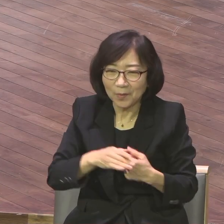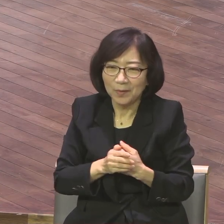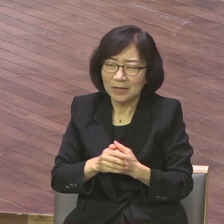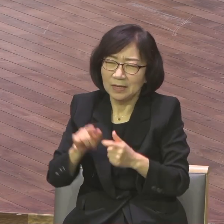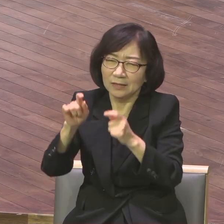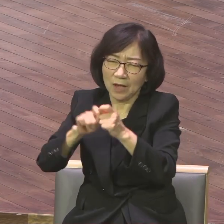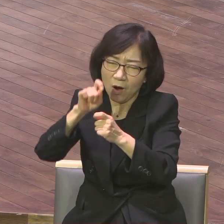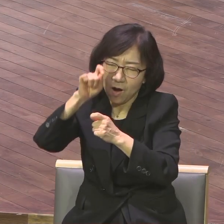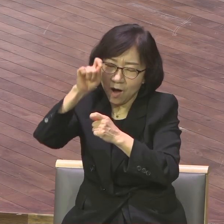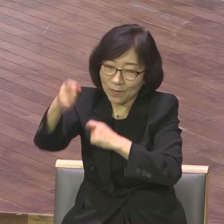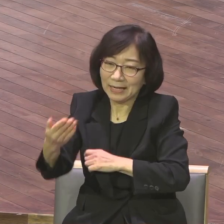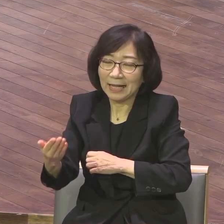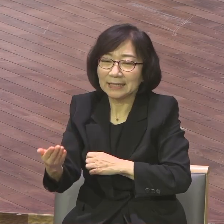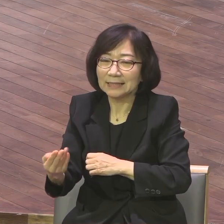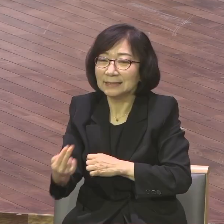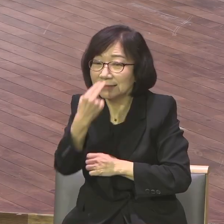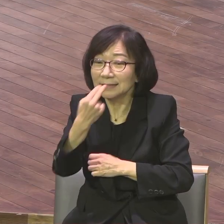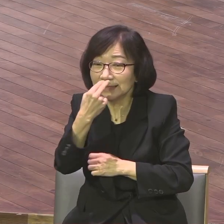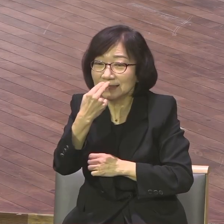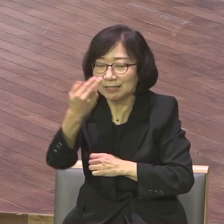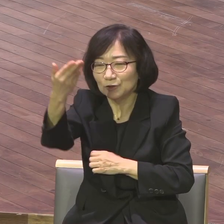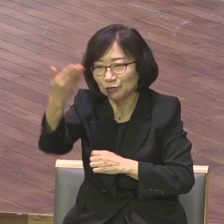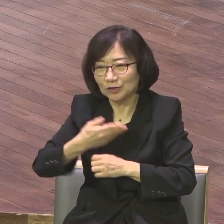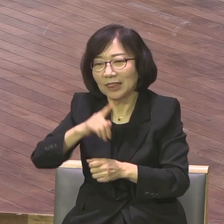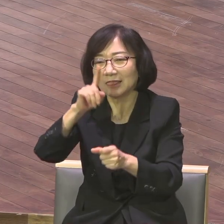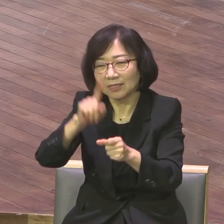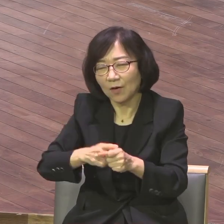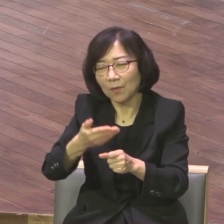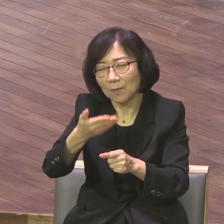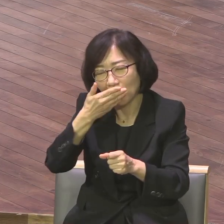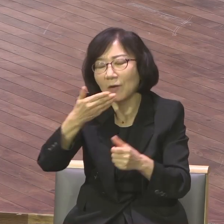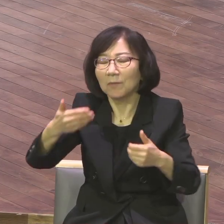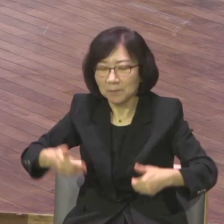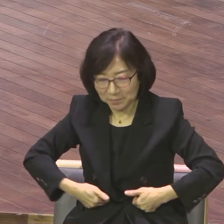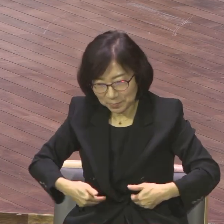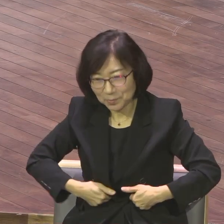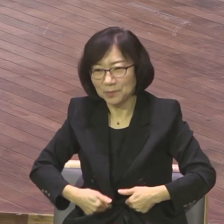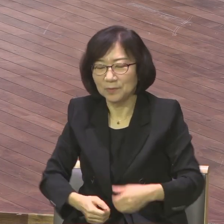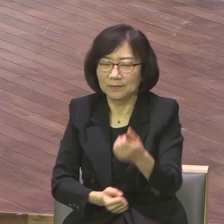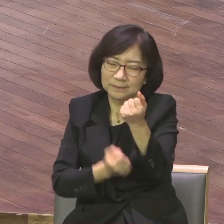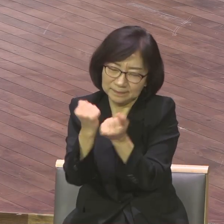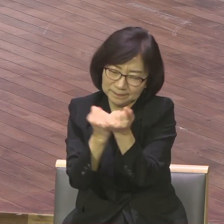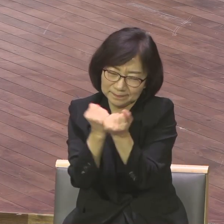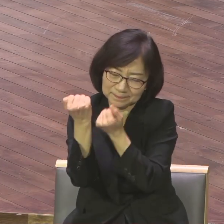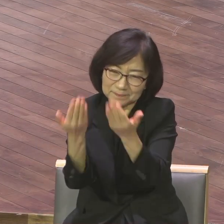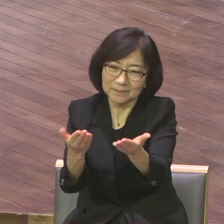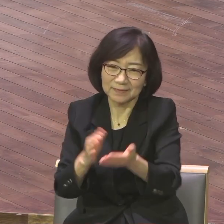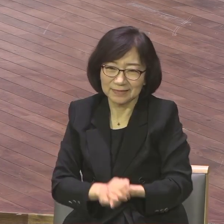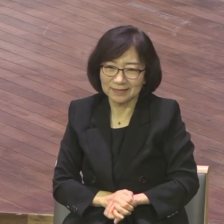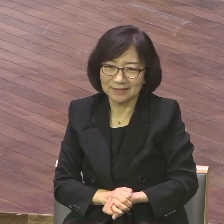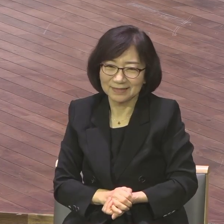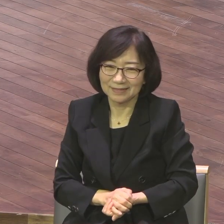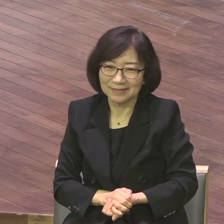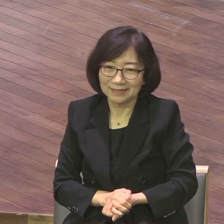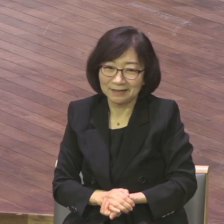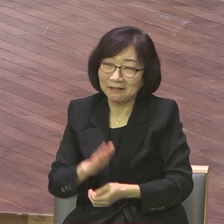주는 떡이다. 하늘에서 떡이 내려왔다. 만나를 먹었다. 안 믿는 거예요.